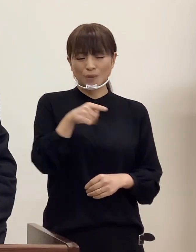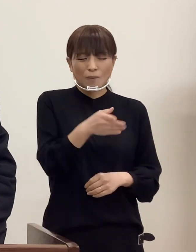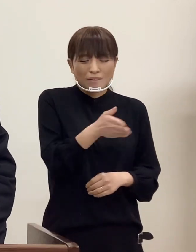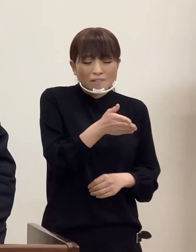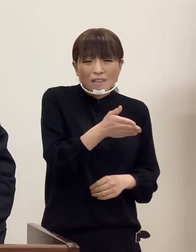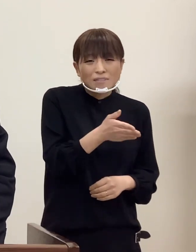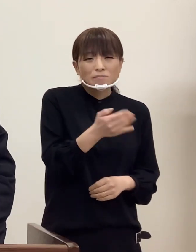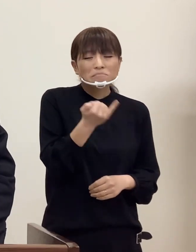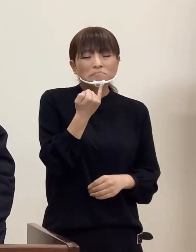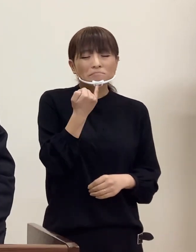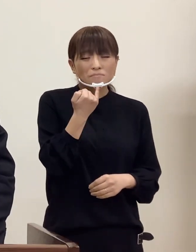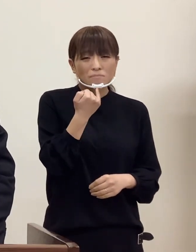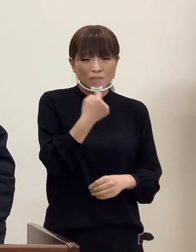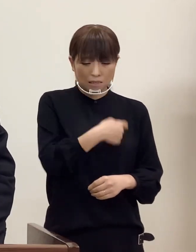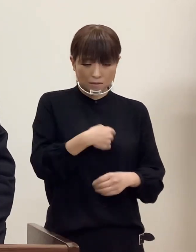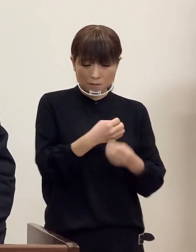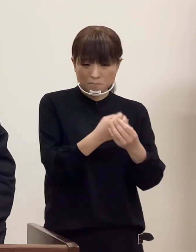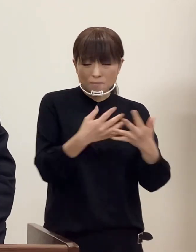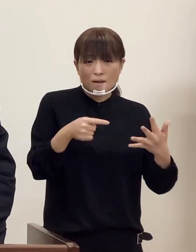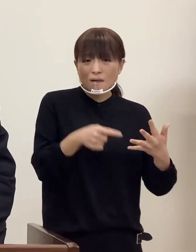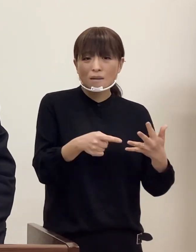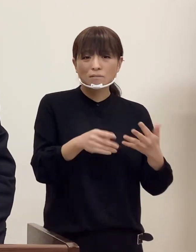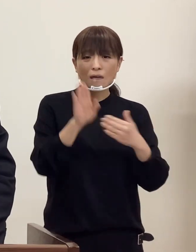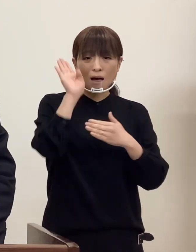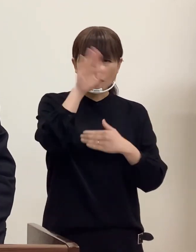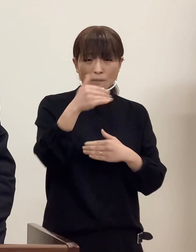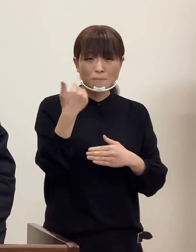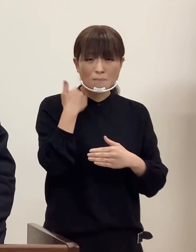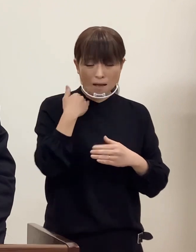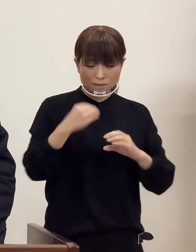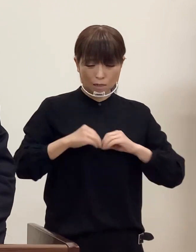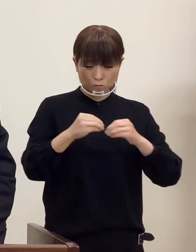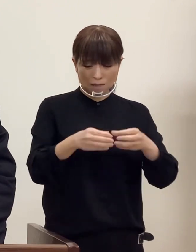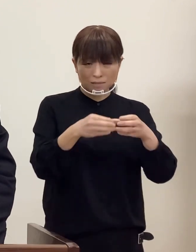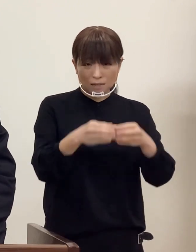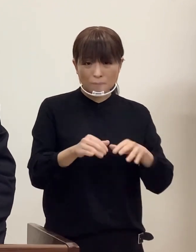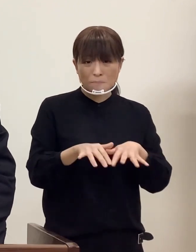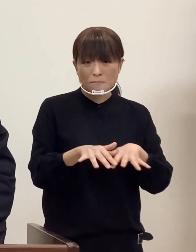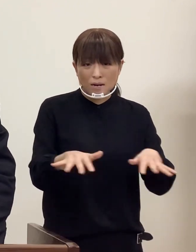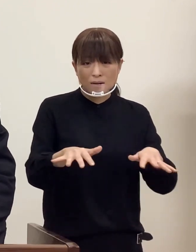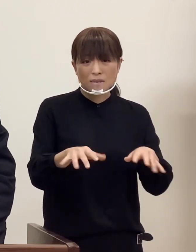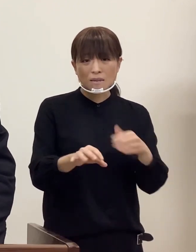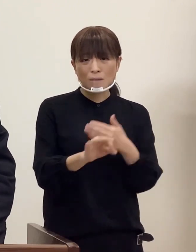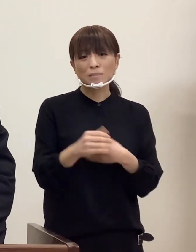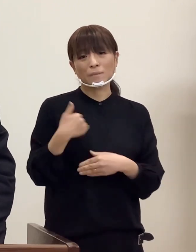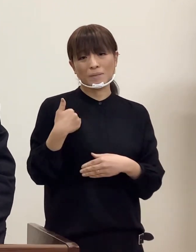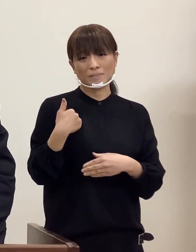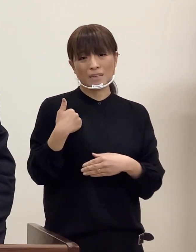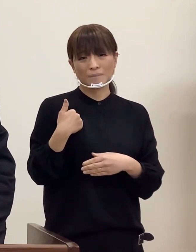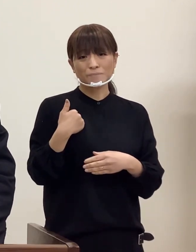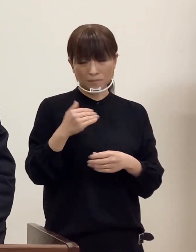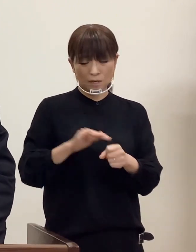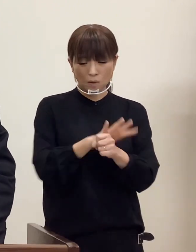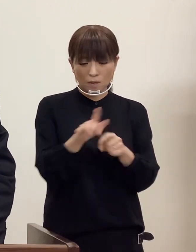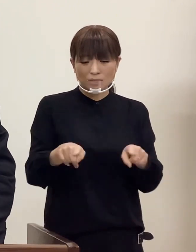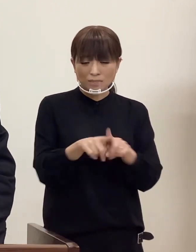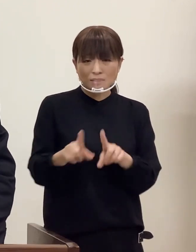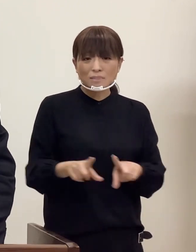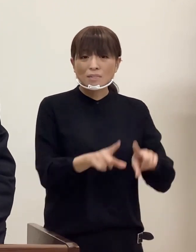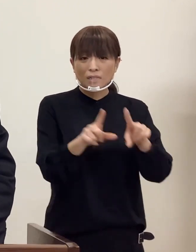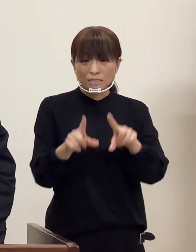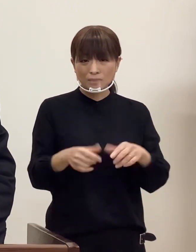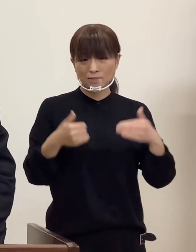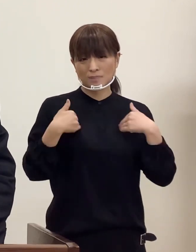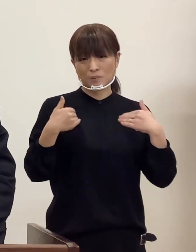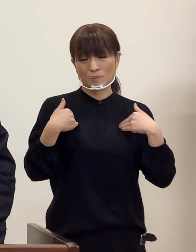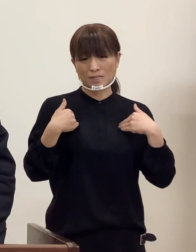という気の緩みが、大きなクラスターや感染拡大につながりかねません。ウィズコロナ時代に適した行動